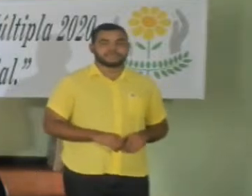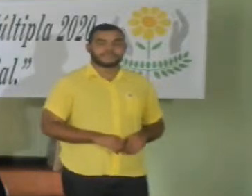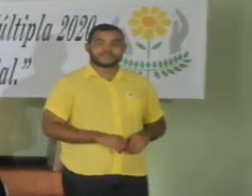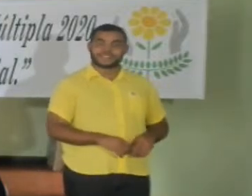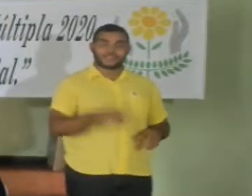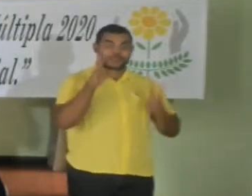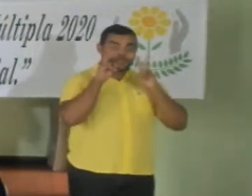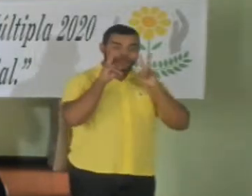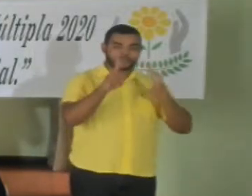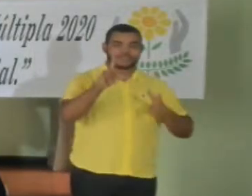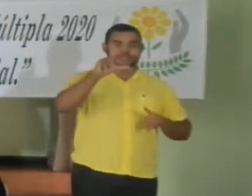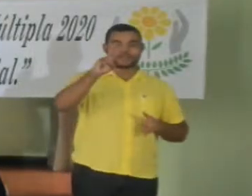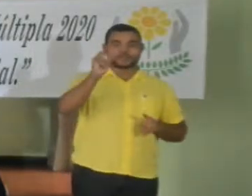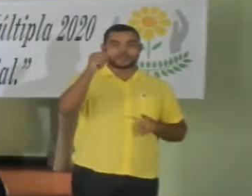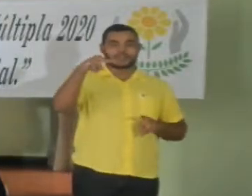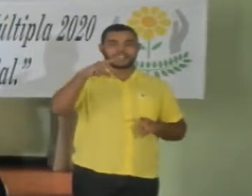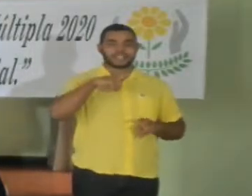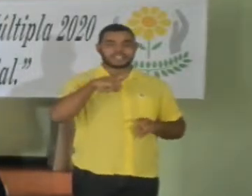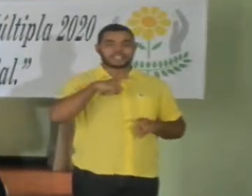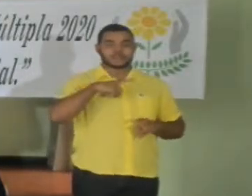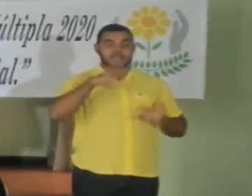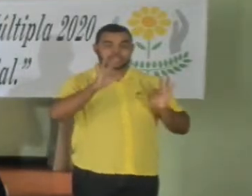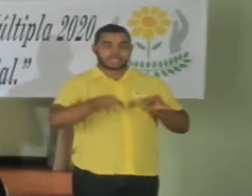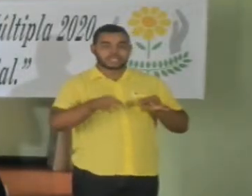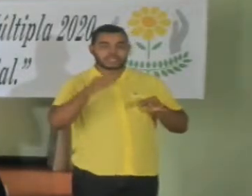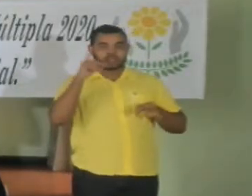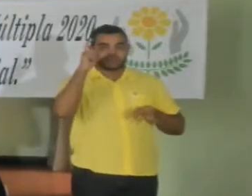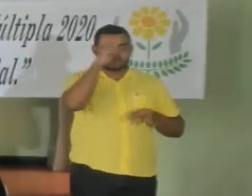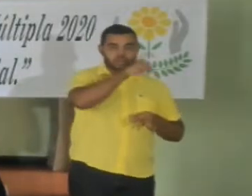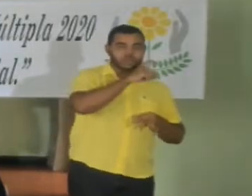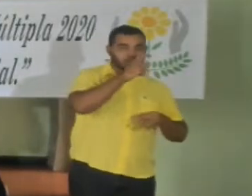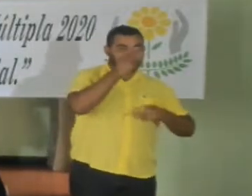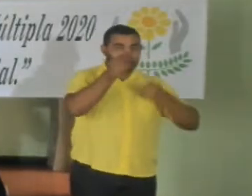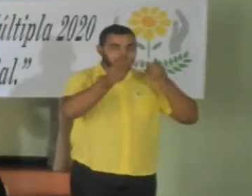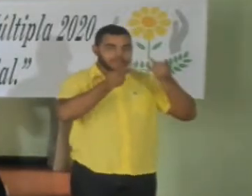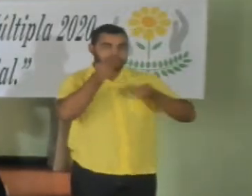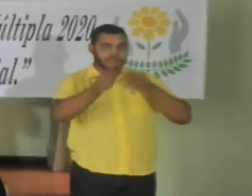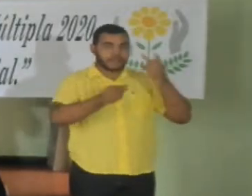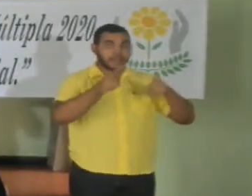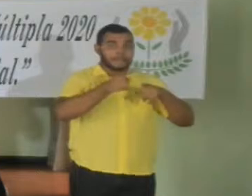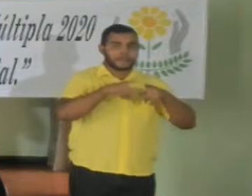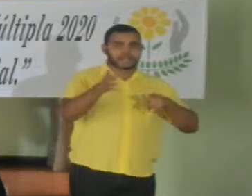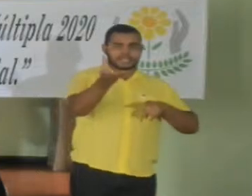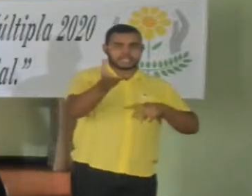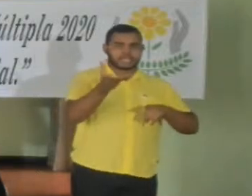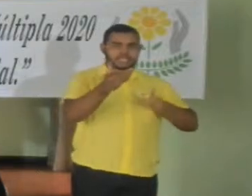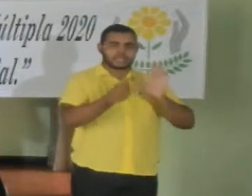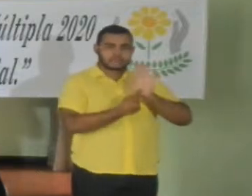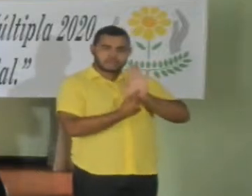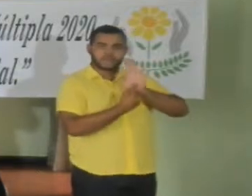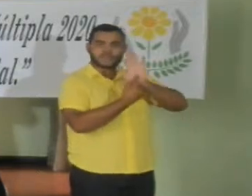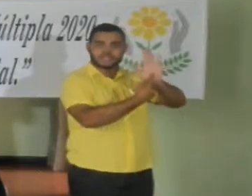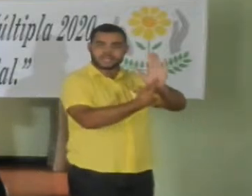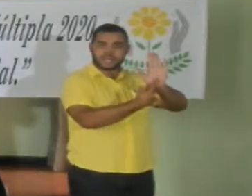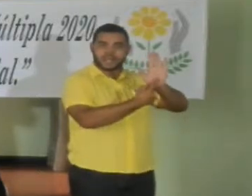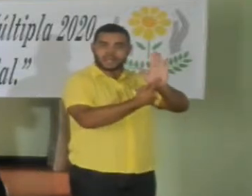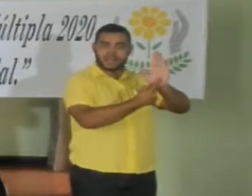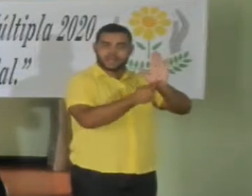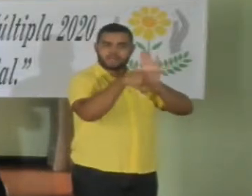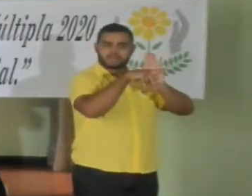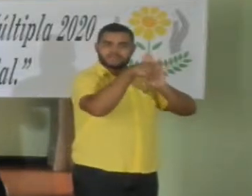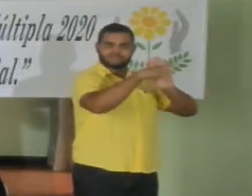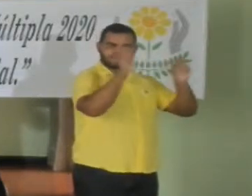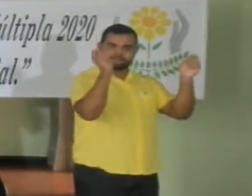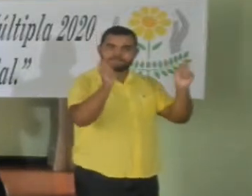Então o Luan, ele tem uma certa dificuldade para falar, né? Mas ele quis mostrar que ele é